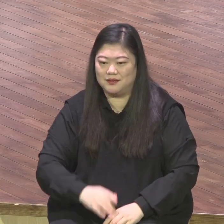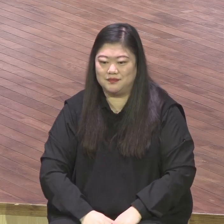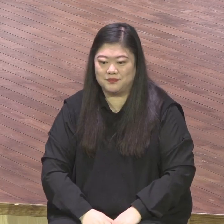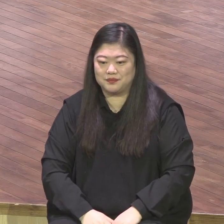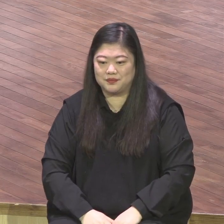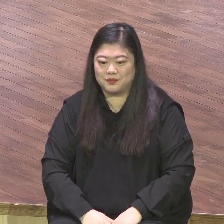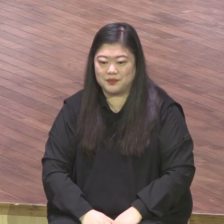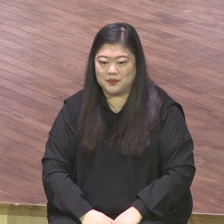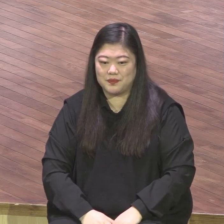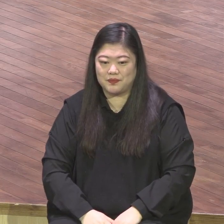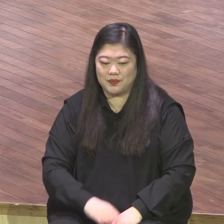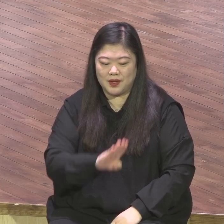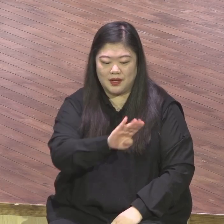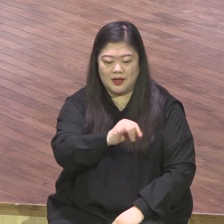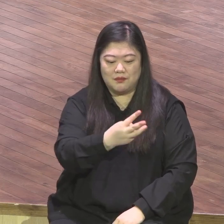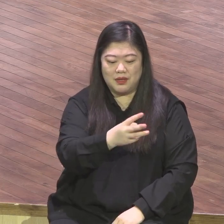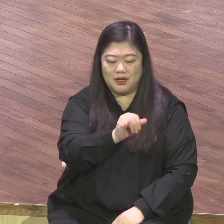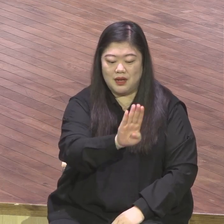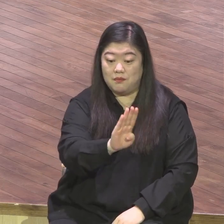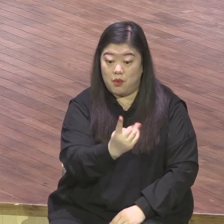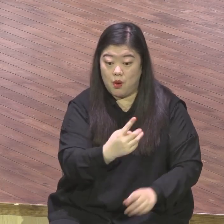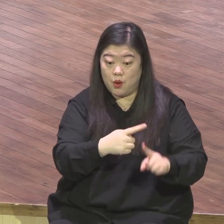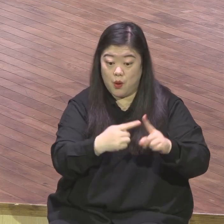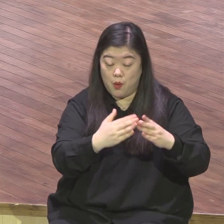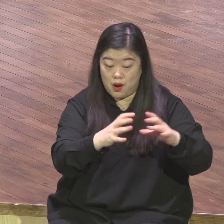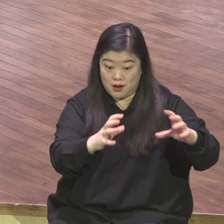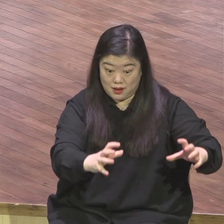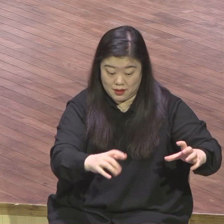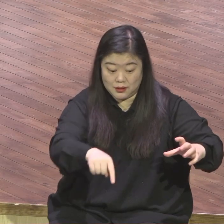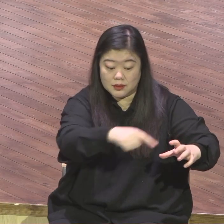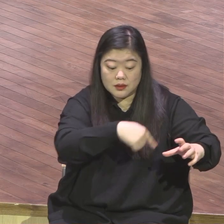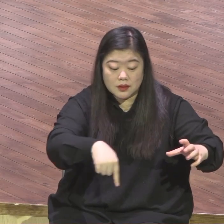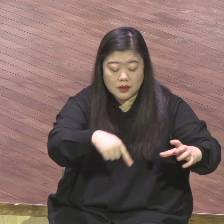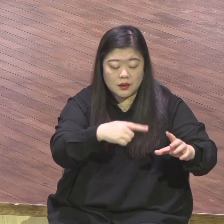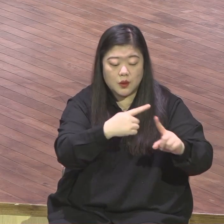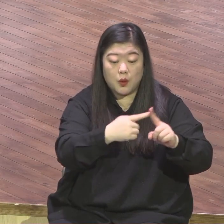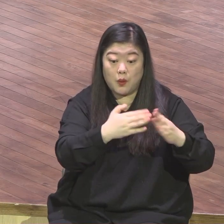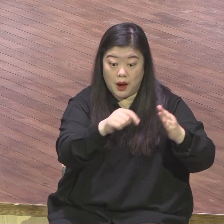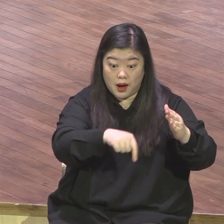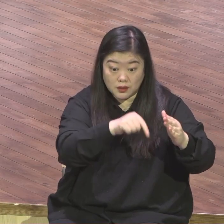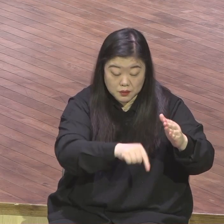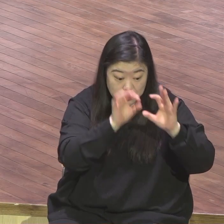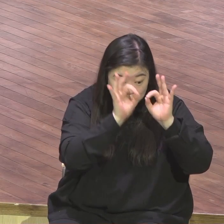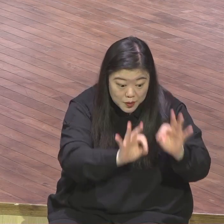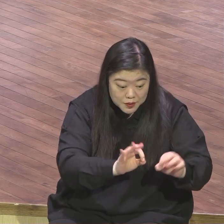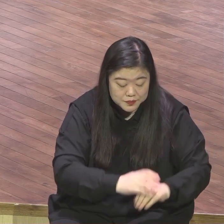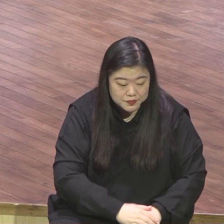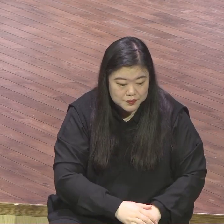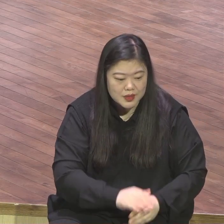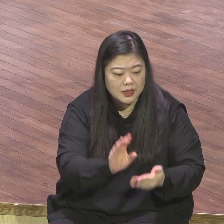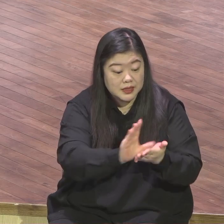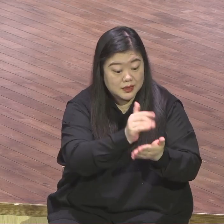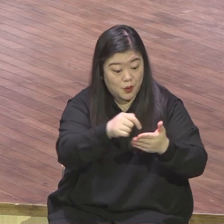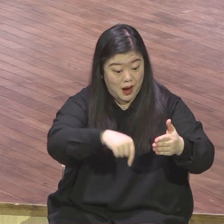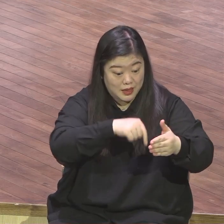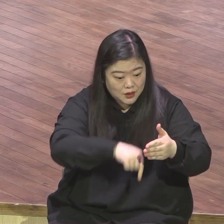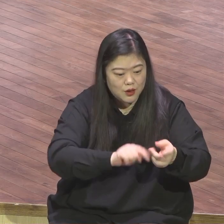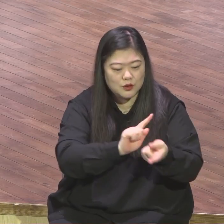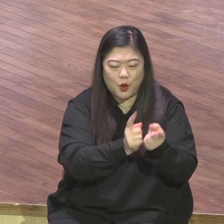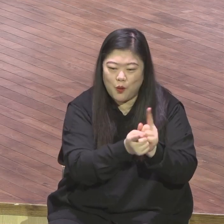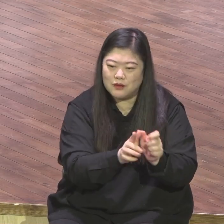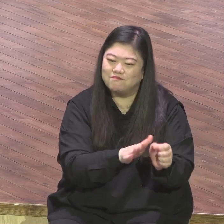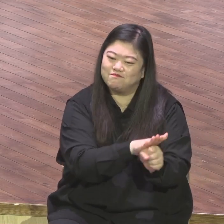빌립보 교회 성도들이 지금까지 주 안에 받은 은혜의 내용입니다. 그리스도 안에 있는 권면, 사랑의